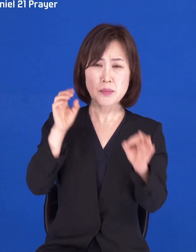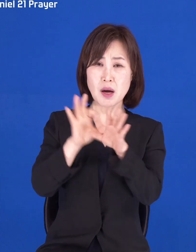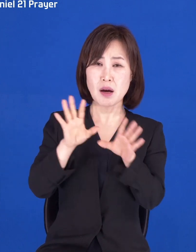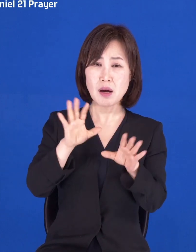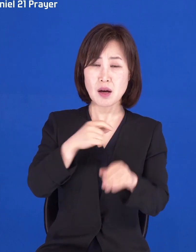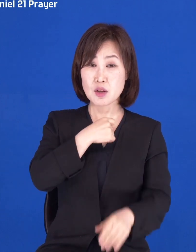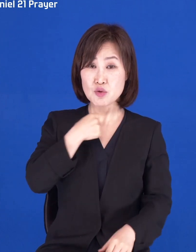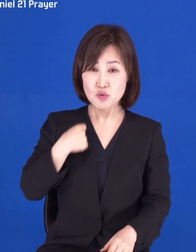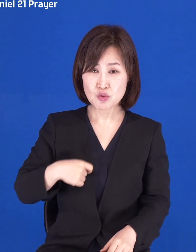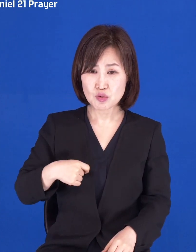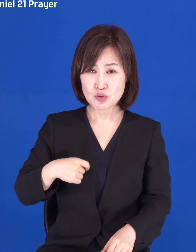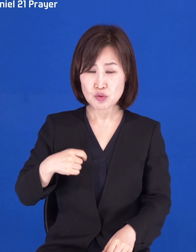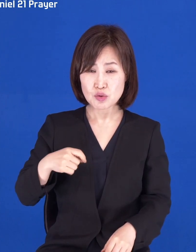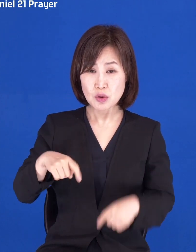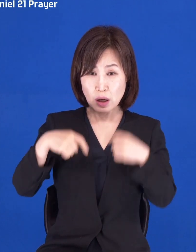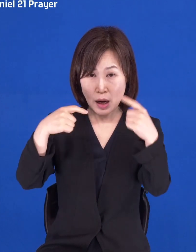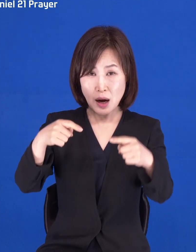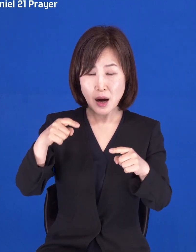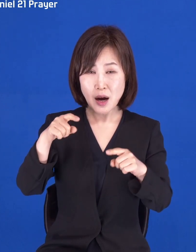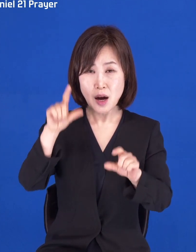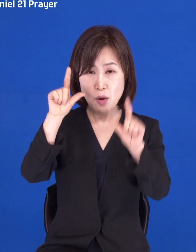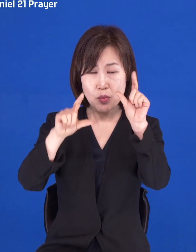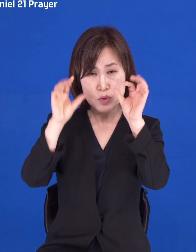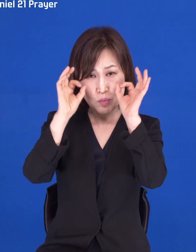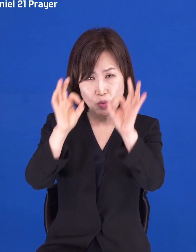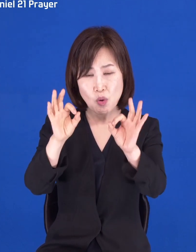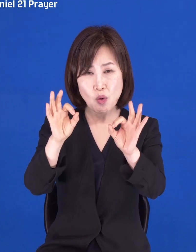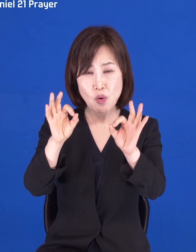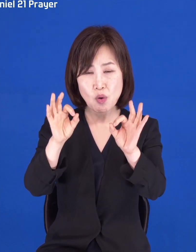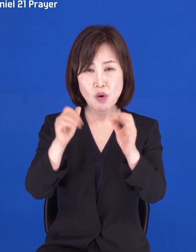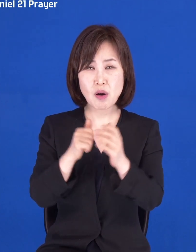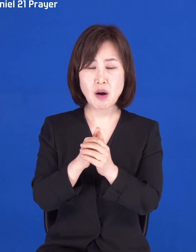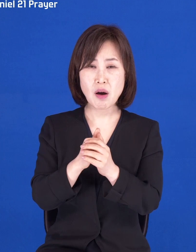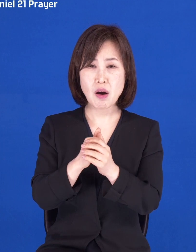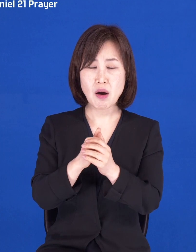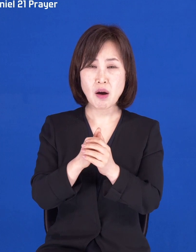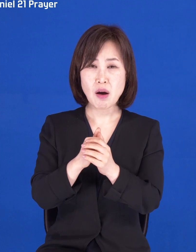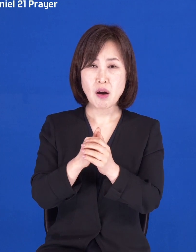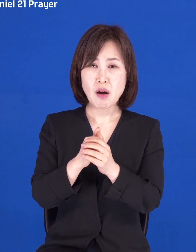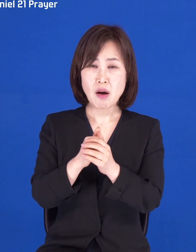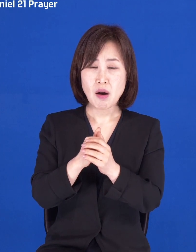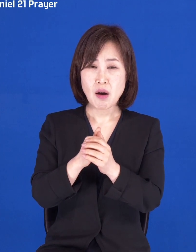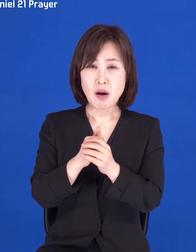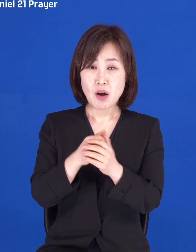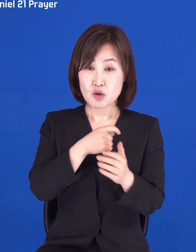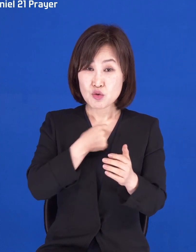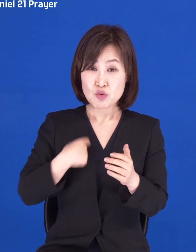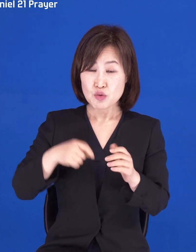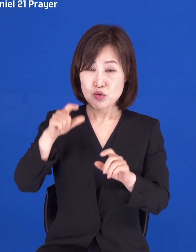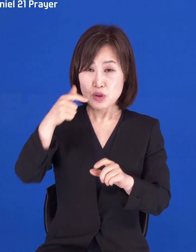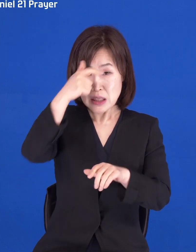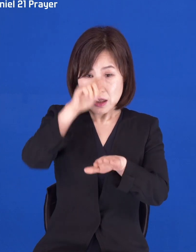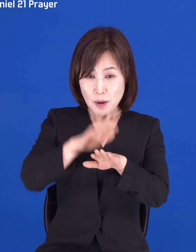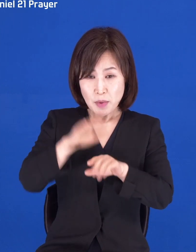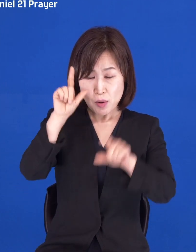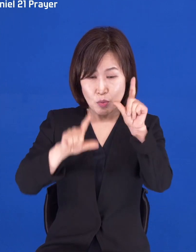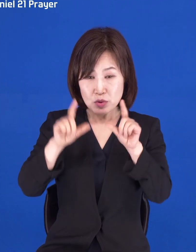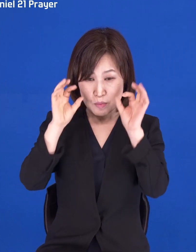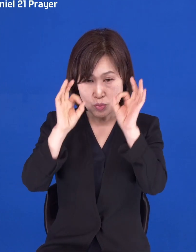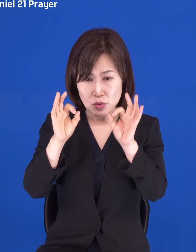다음 날 수요 예배여서 목사님이 교회 가자고 해서 예배 드리러 가는데 따라 나섰는데